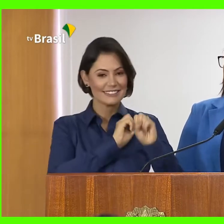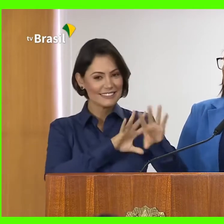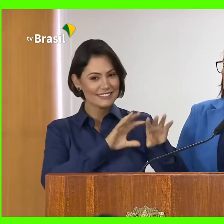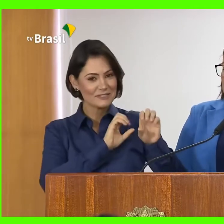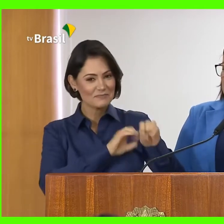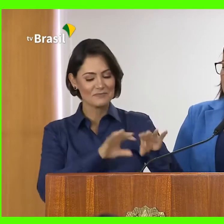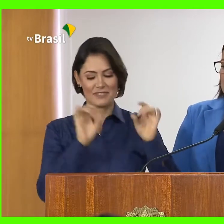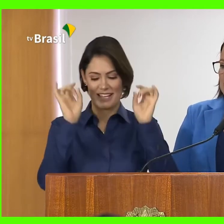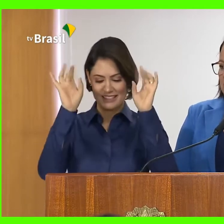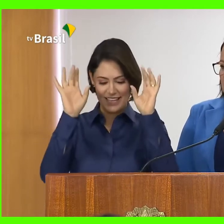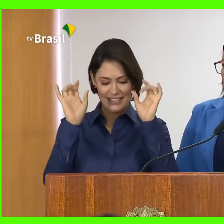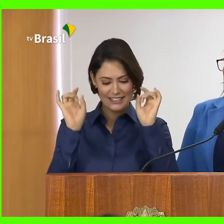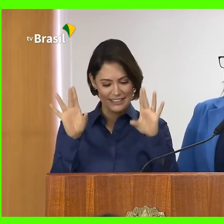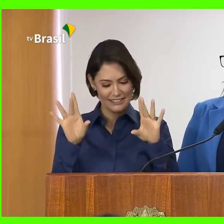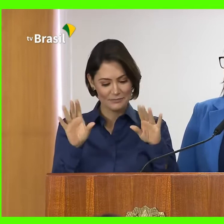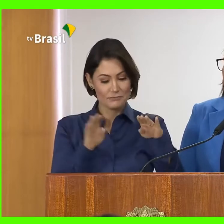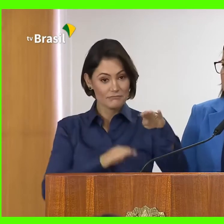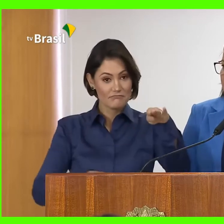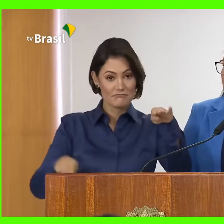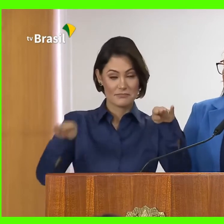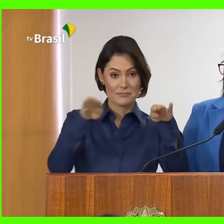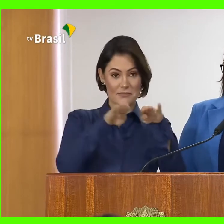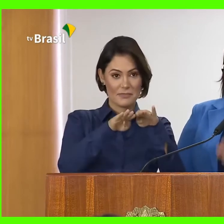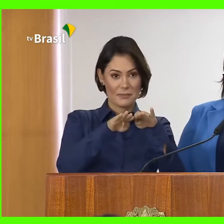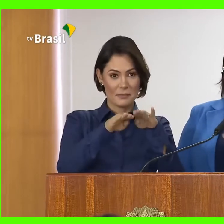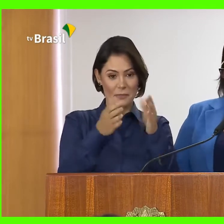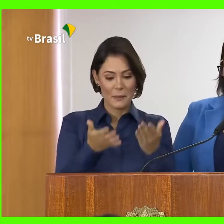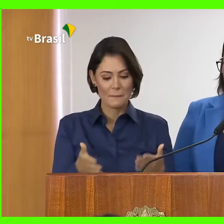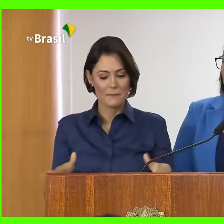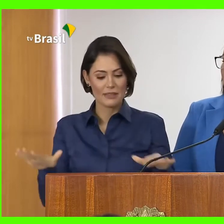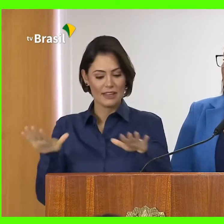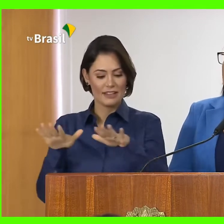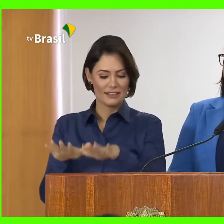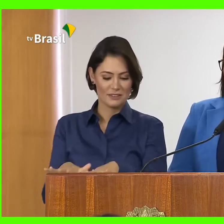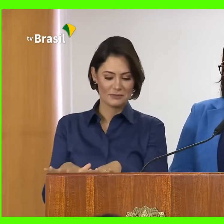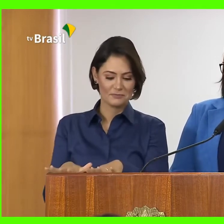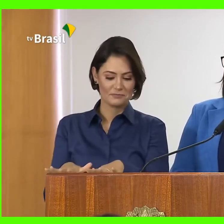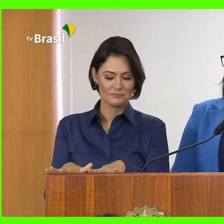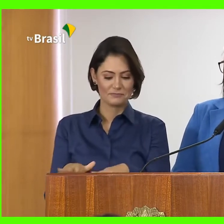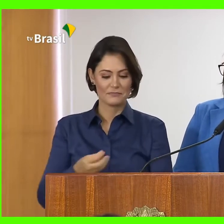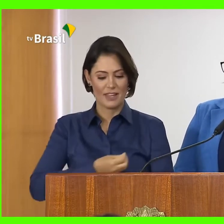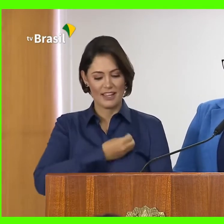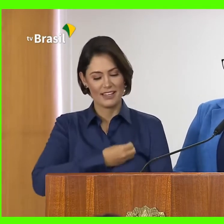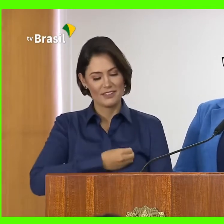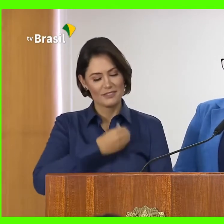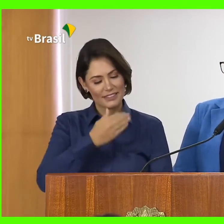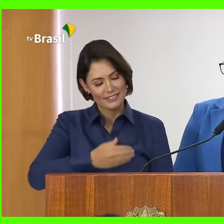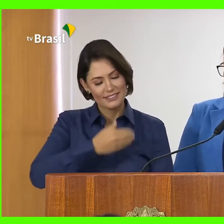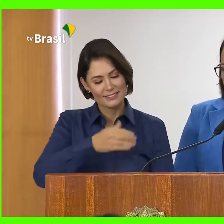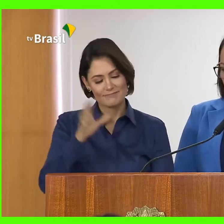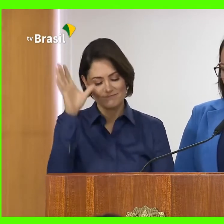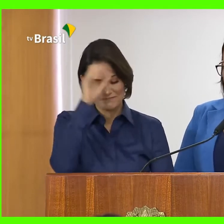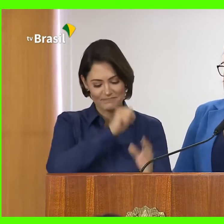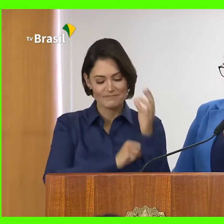da Política Nacional de Educação Especial, equitativa, inclusiva e com aprendizado ao longo da